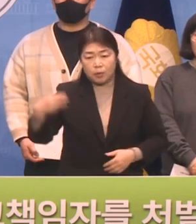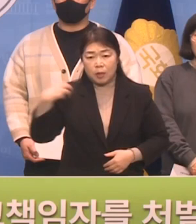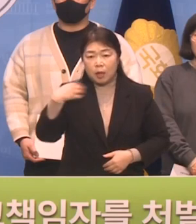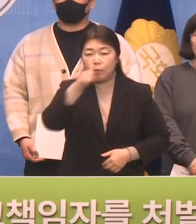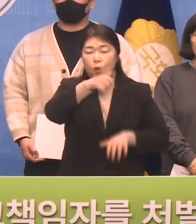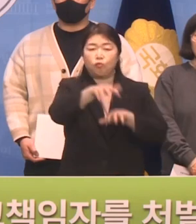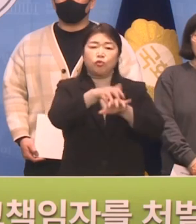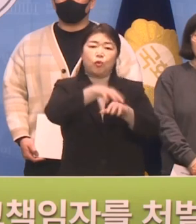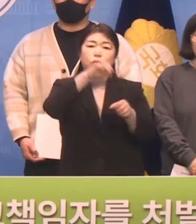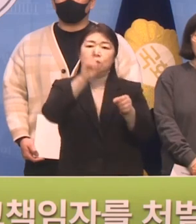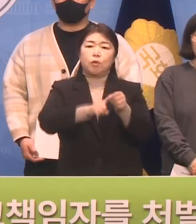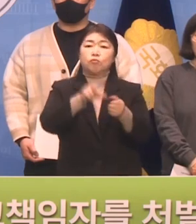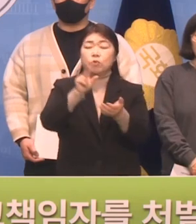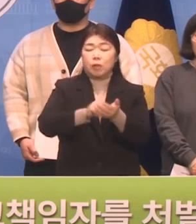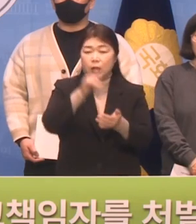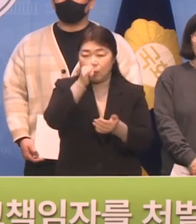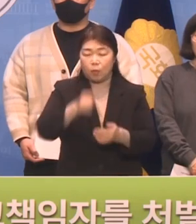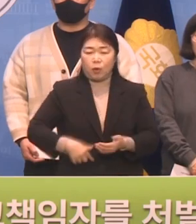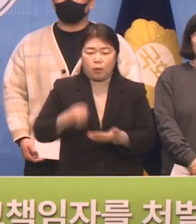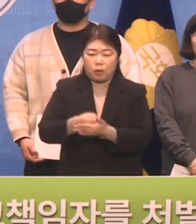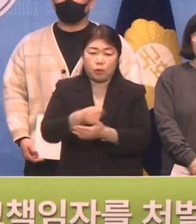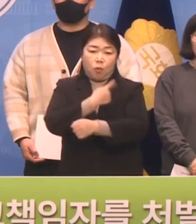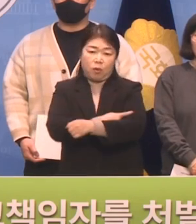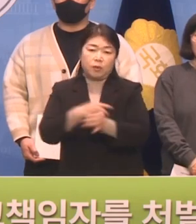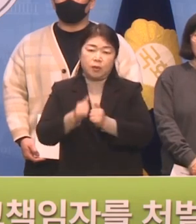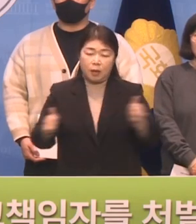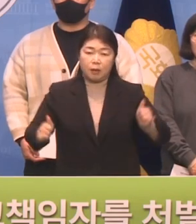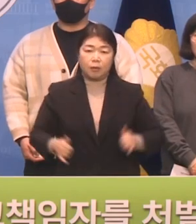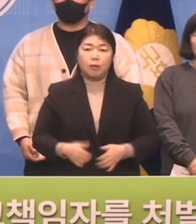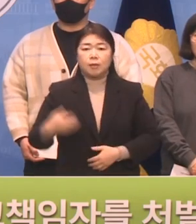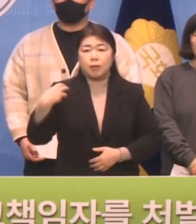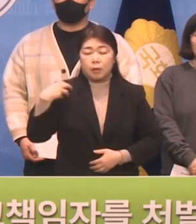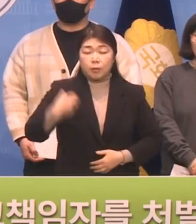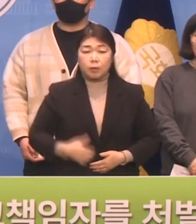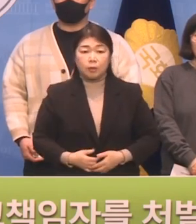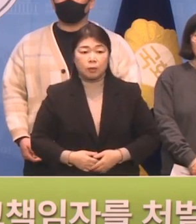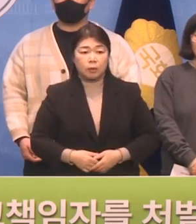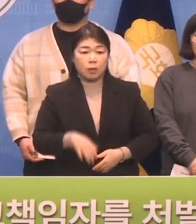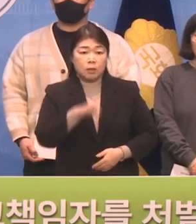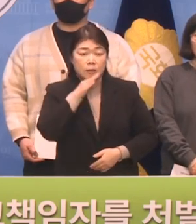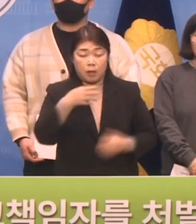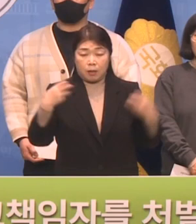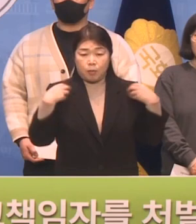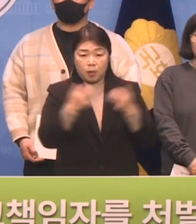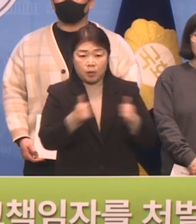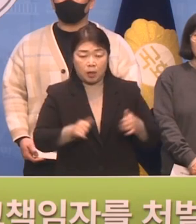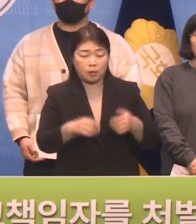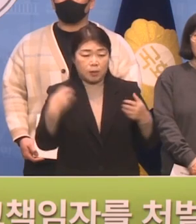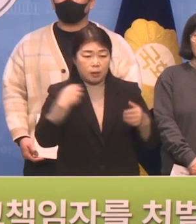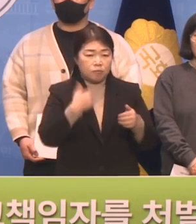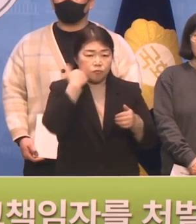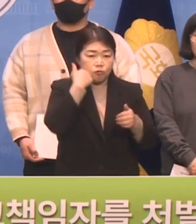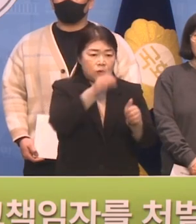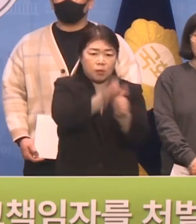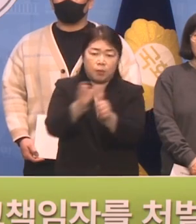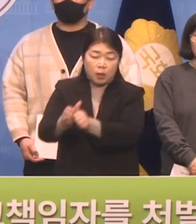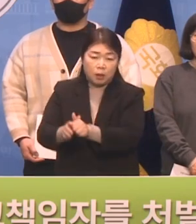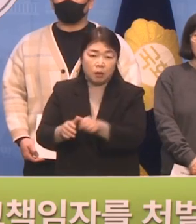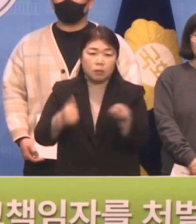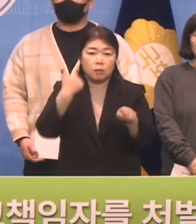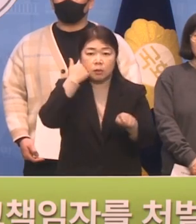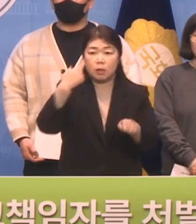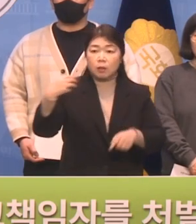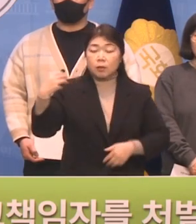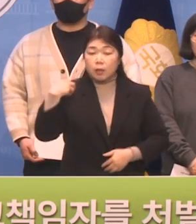책임과 의사결정자의 책임들이 실무자에게 전가되는 결과를 초래하고 있다는 점도 우려스럽습니다.